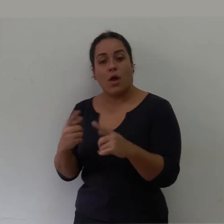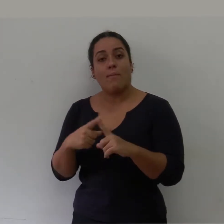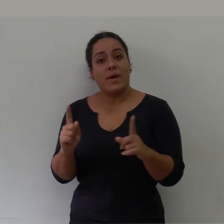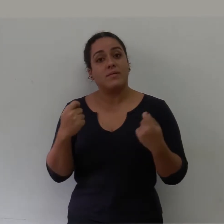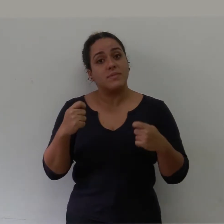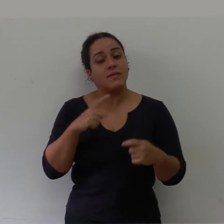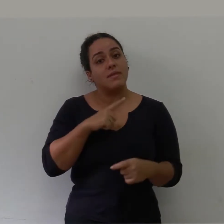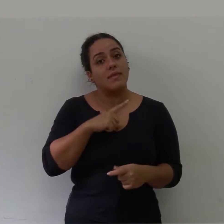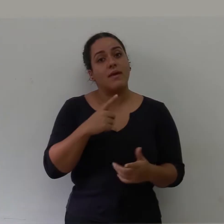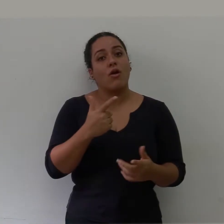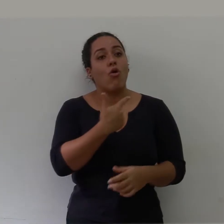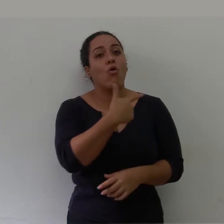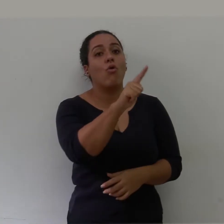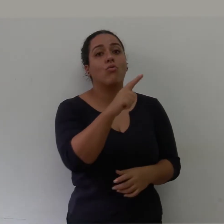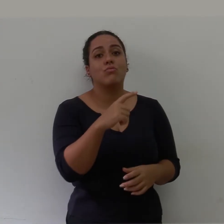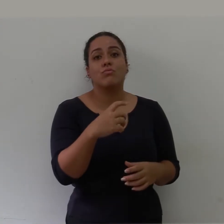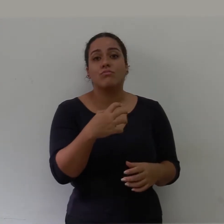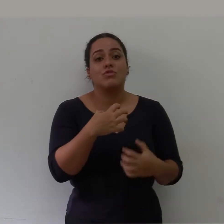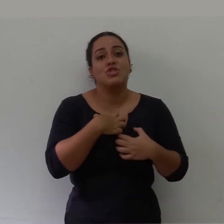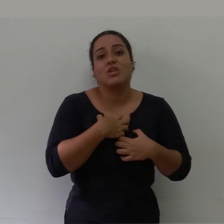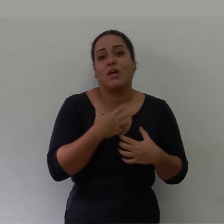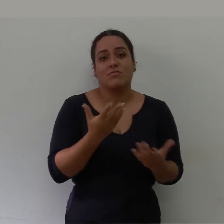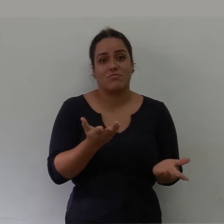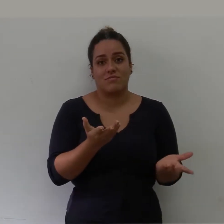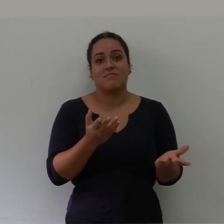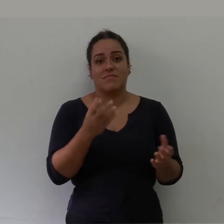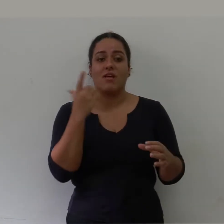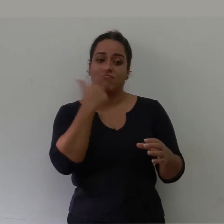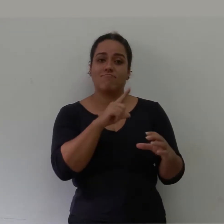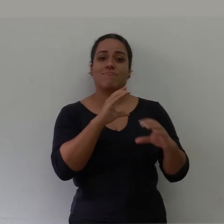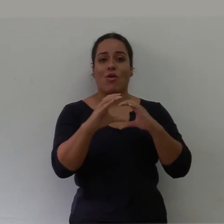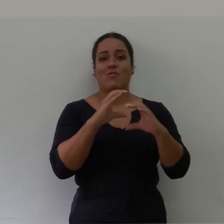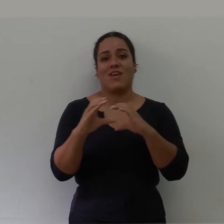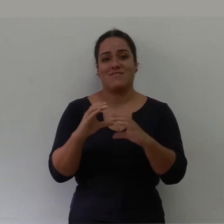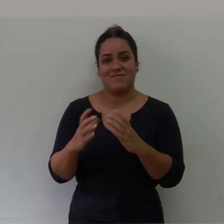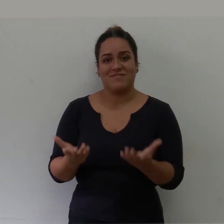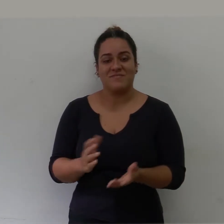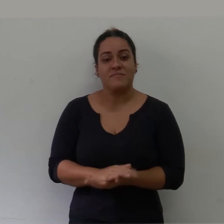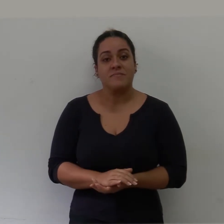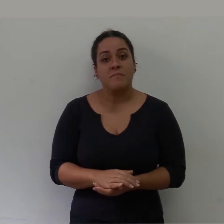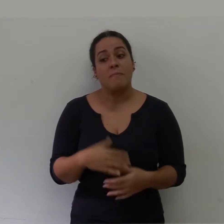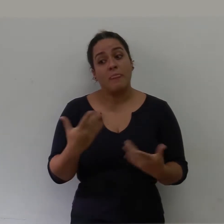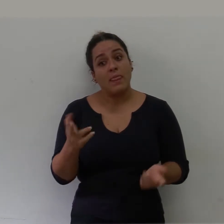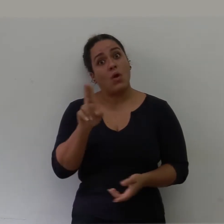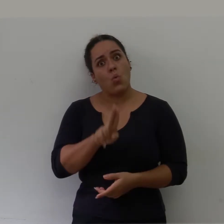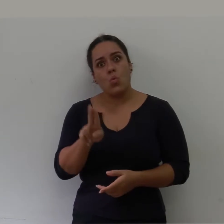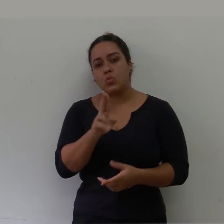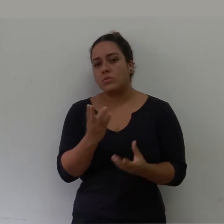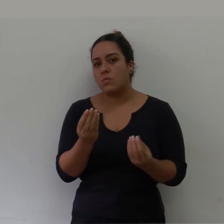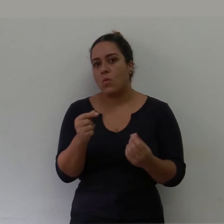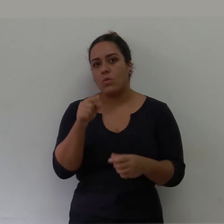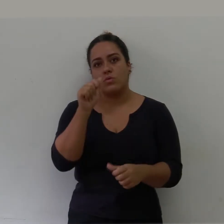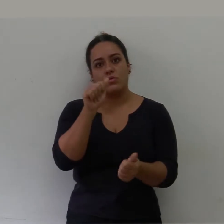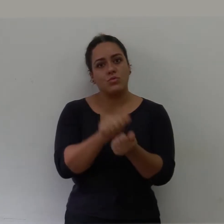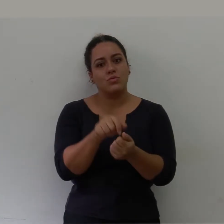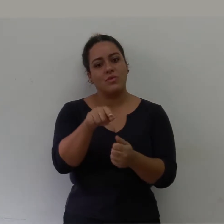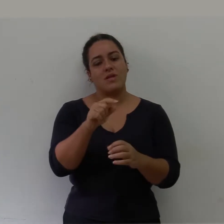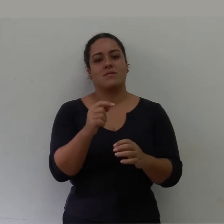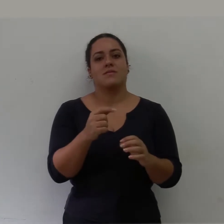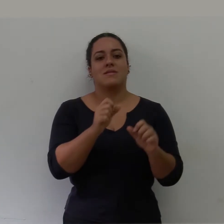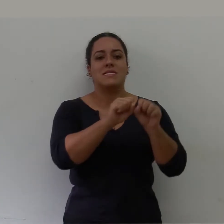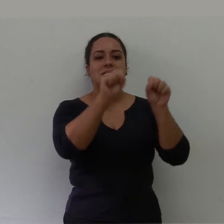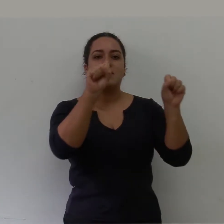gente precisa ter tantas formas quanto forem possíveis de se comunicação. E aí a gente utiliza junto, né,